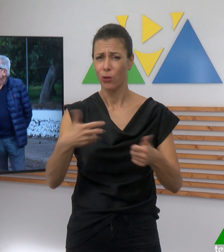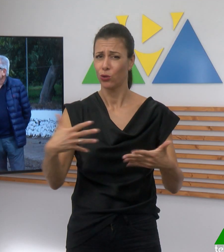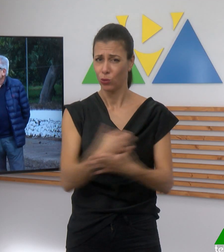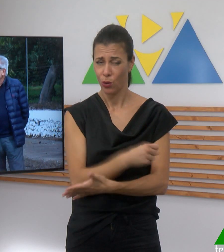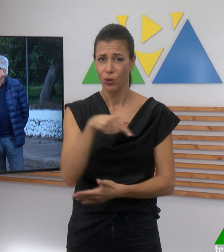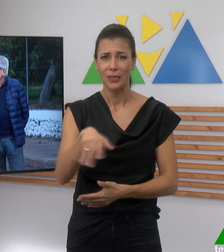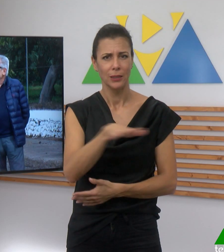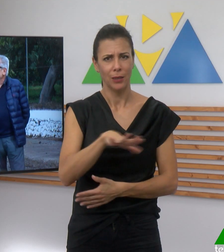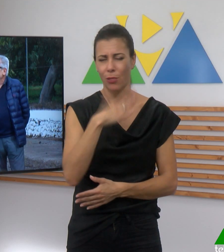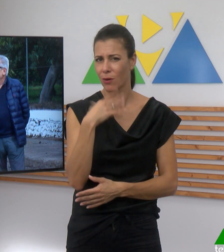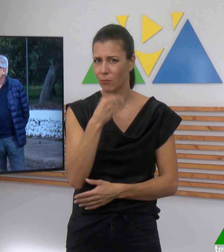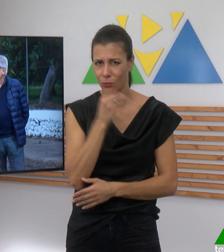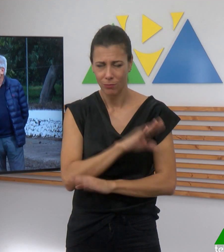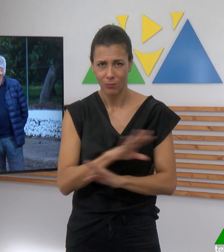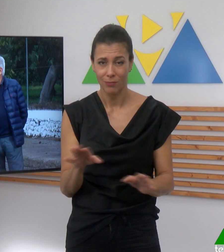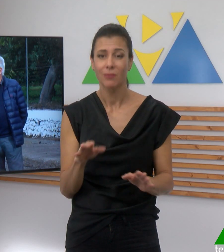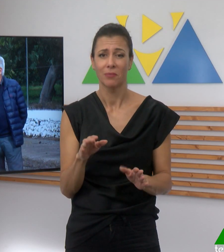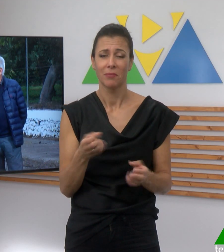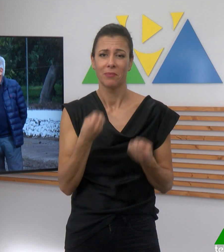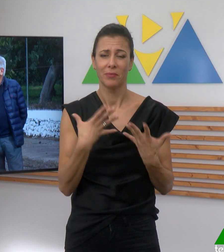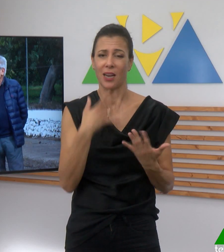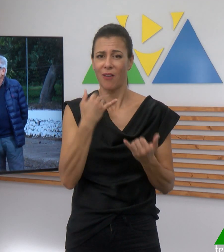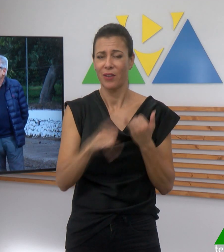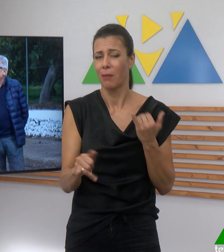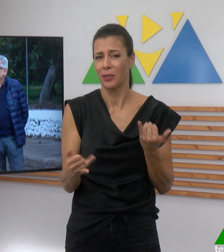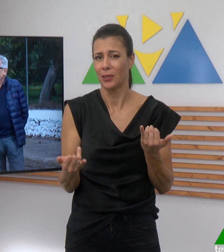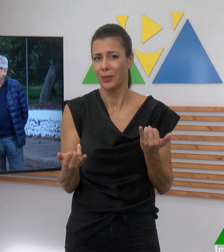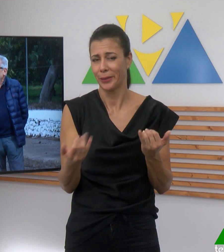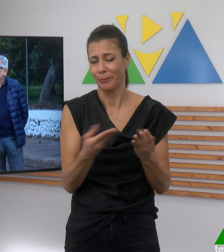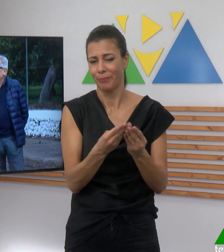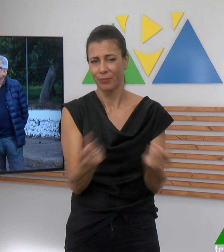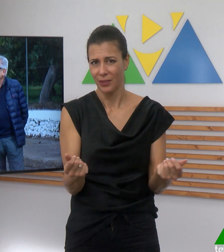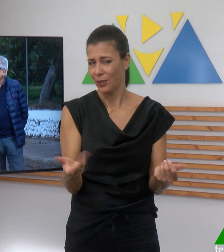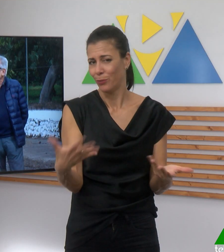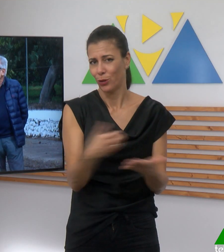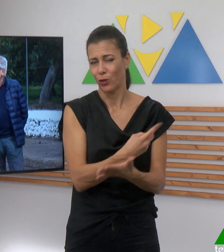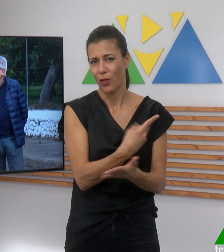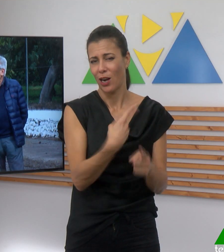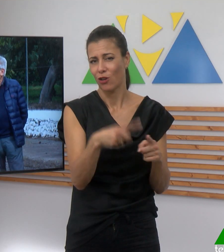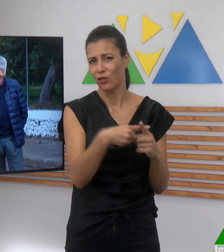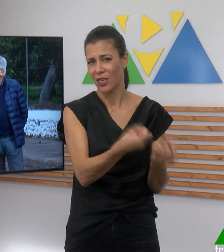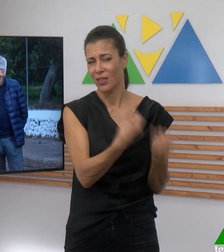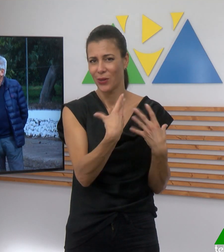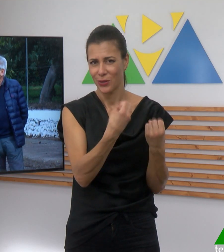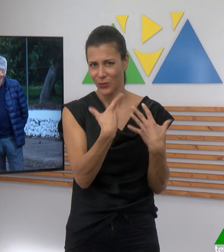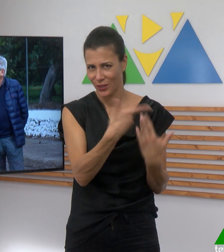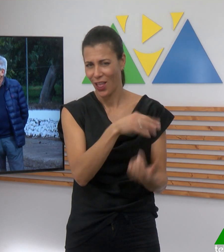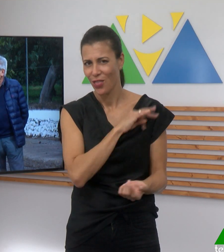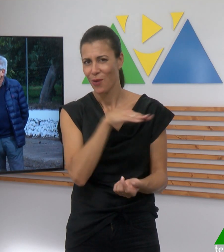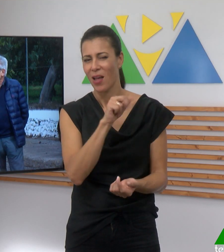fantástica que Que bueno que finalmente terminó despoblada por todos esos argumentos que nos acaba de comentar don Manuel Domínguez nos queda